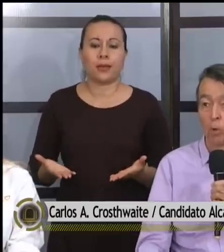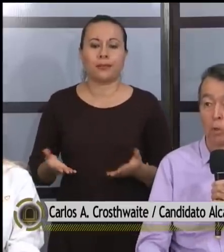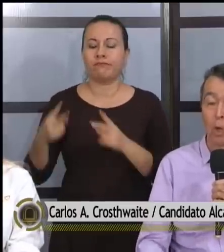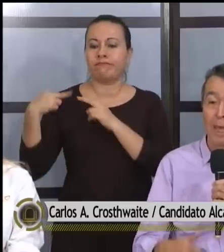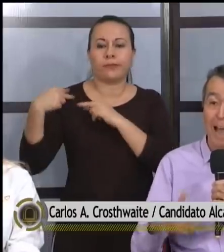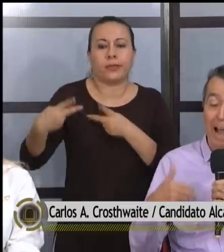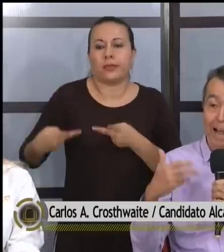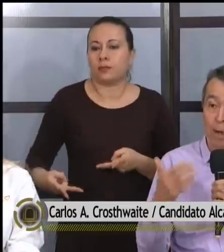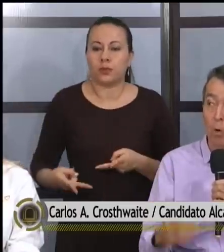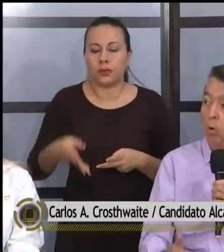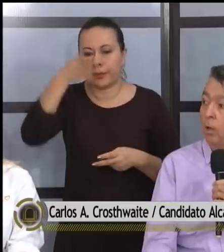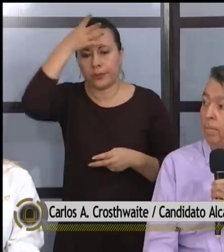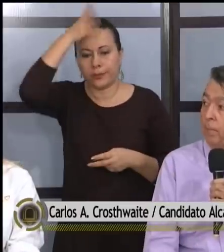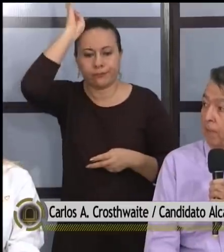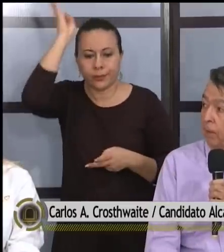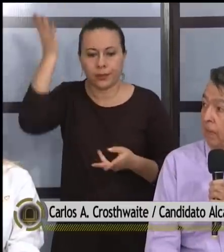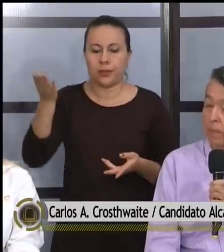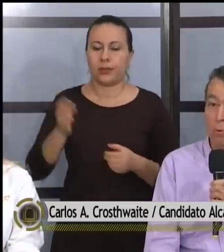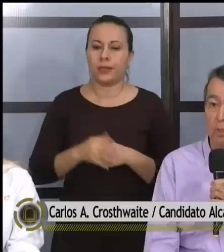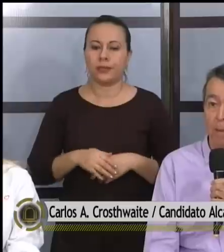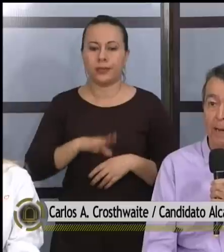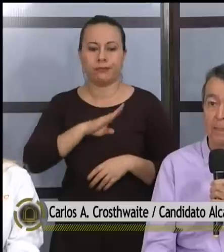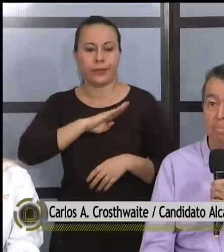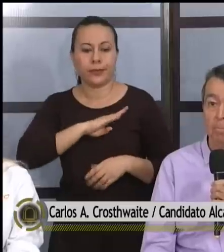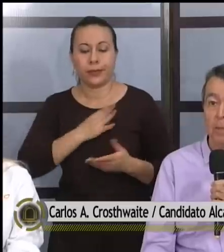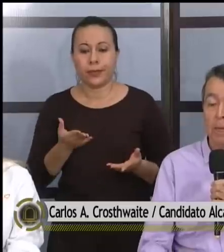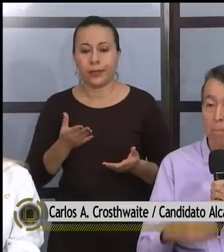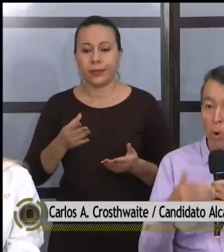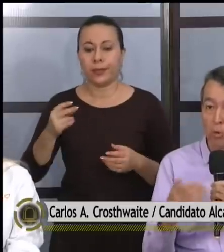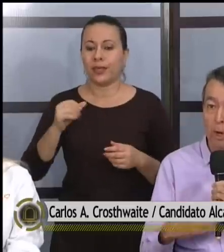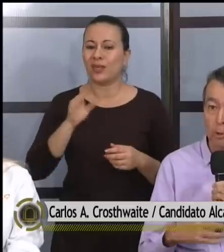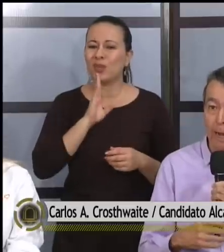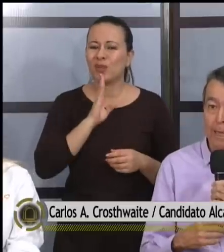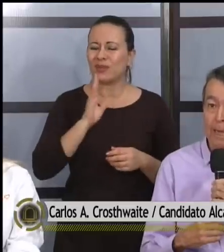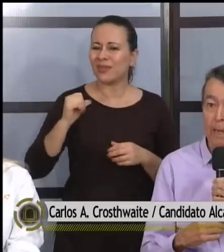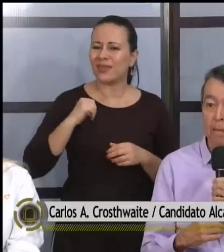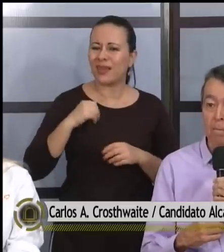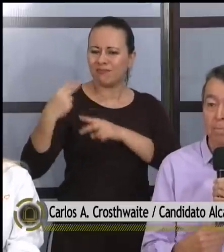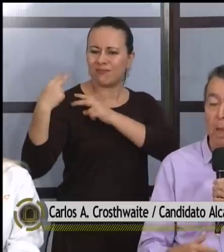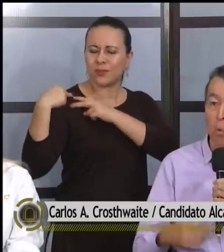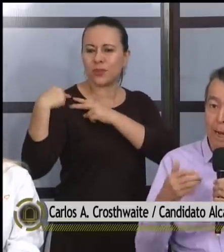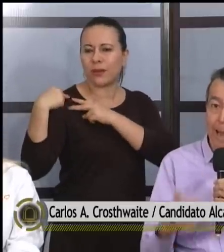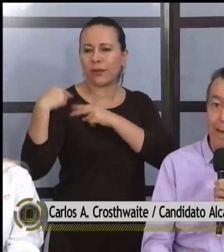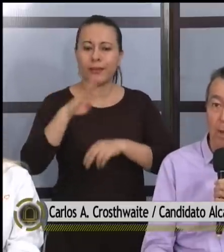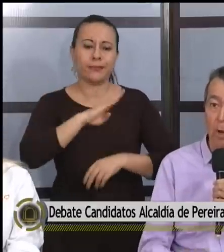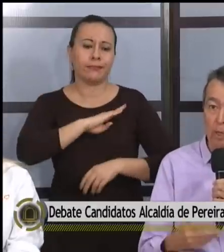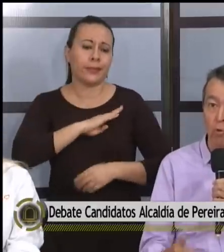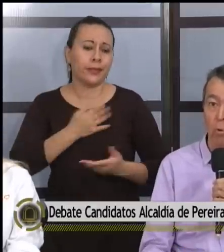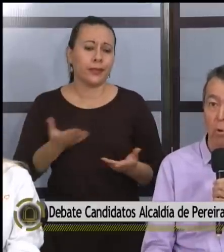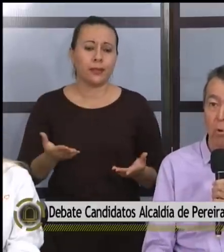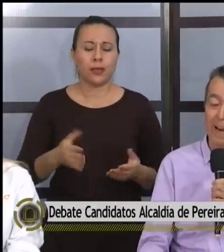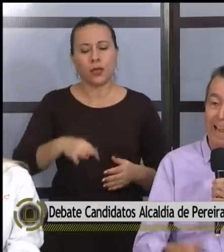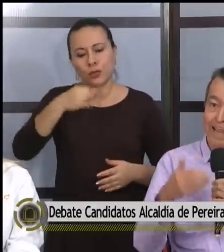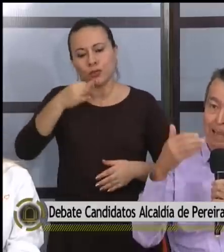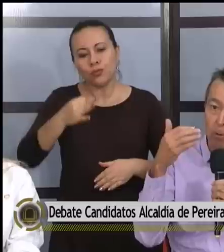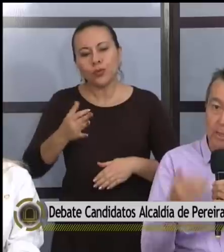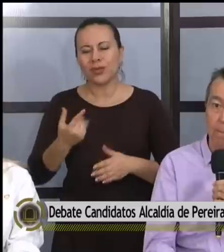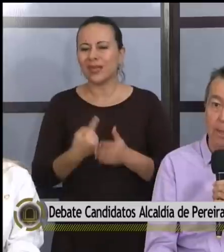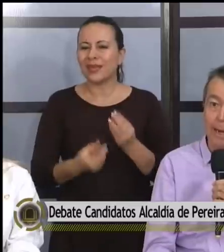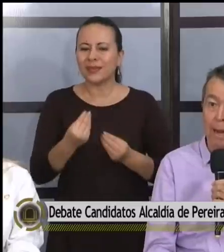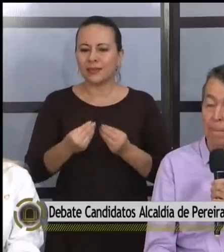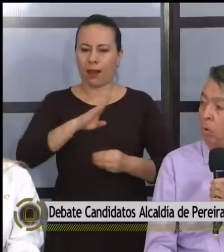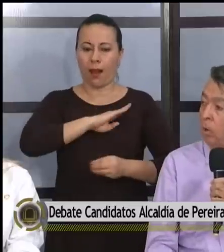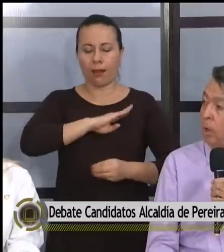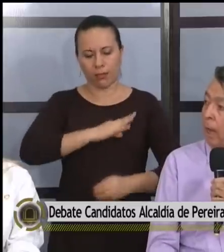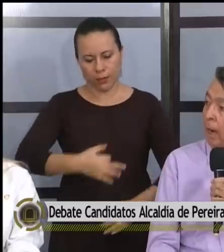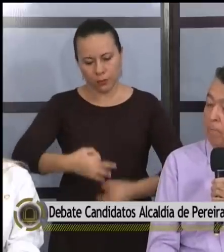irresponsabilidad, por lo tanto queda a cargo de las finanzas municipales, y por eso la ciudad requiere de un alcalde honesto, un alcalde que no entre a